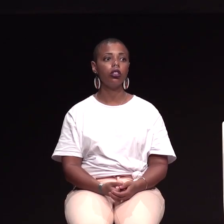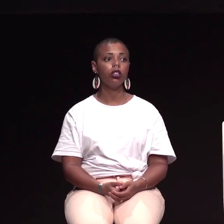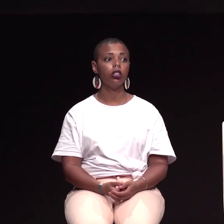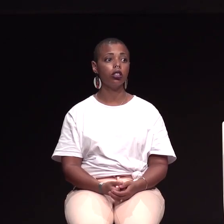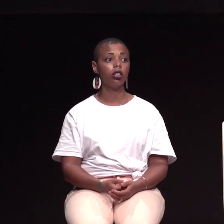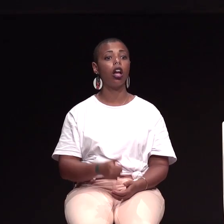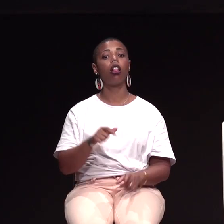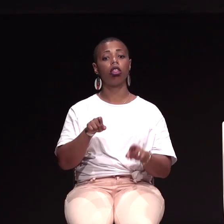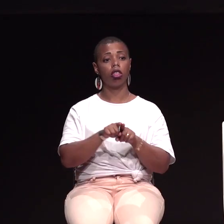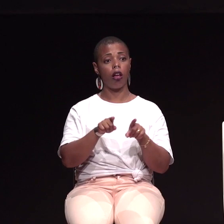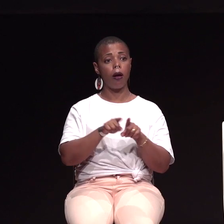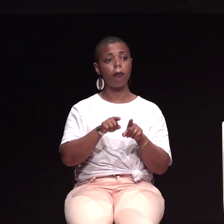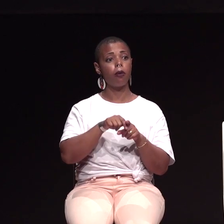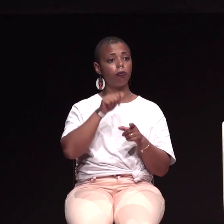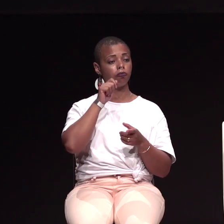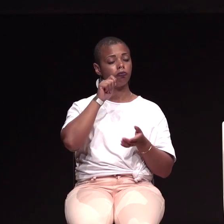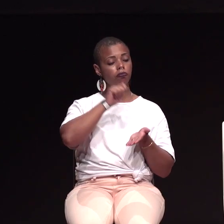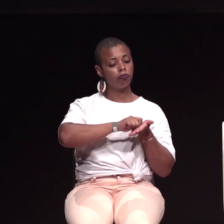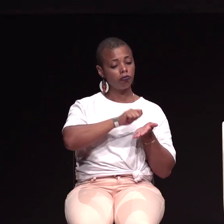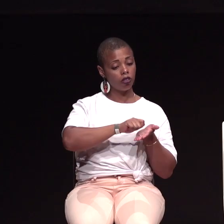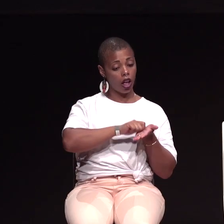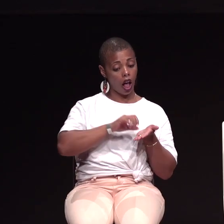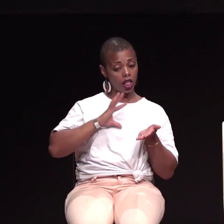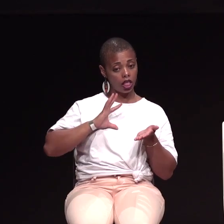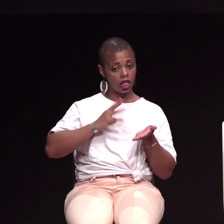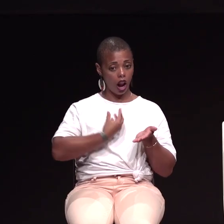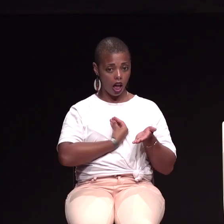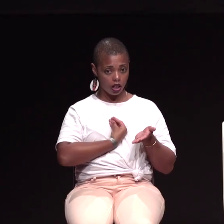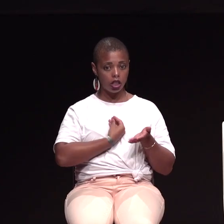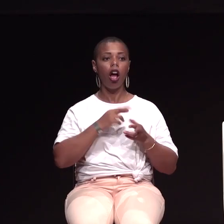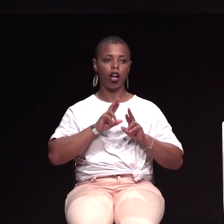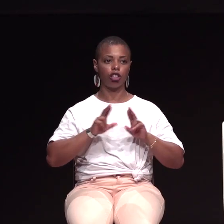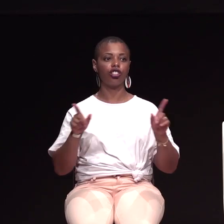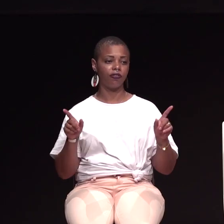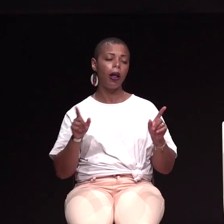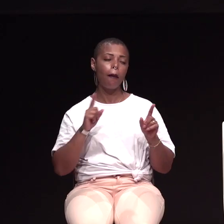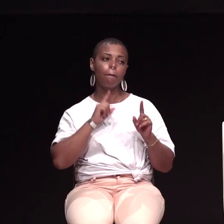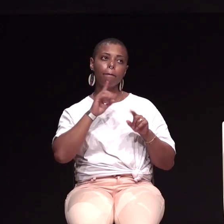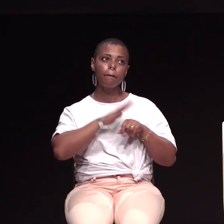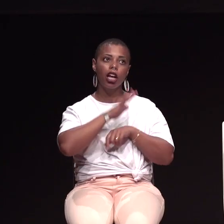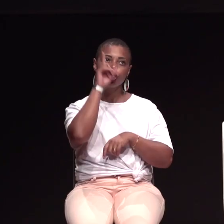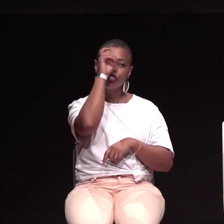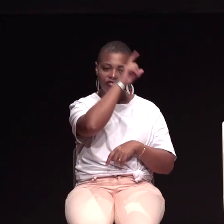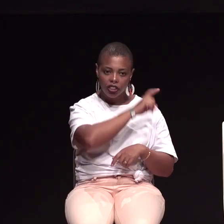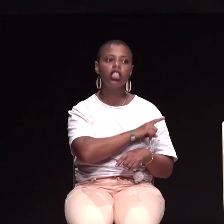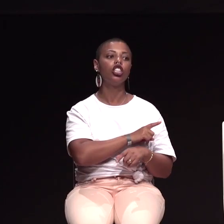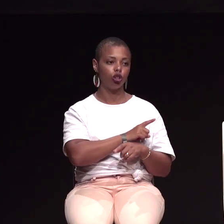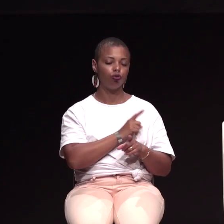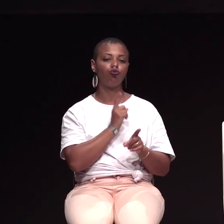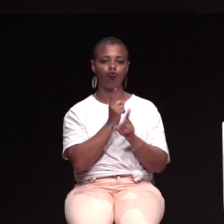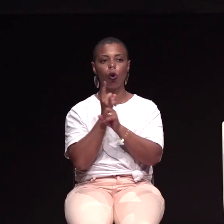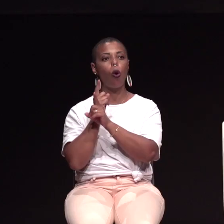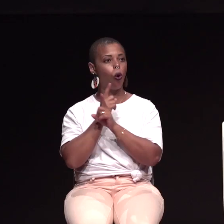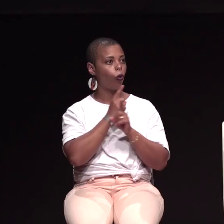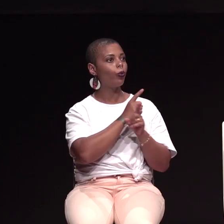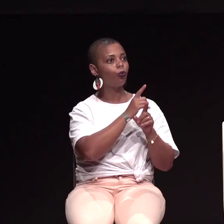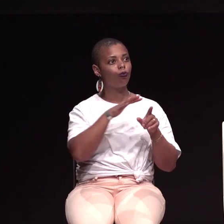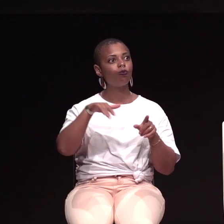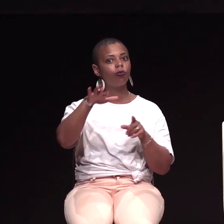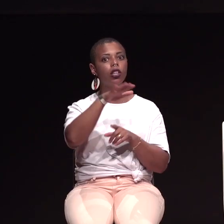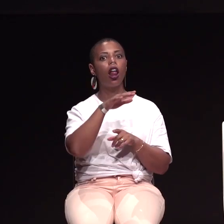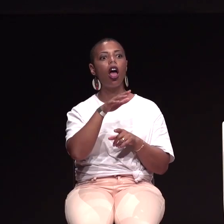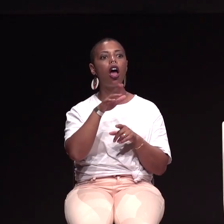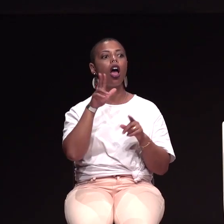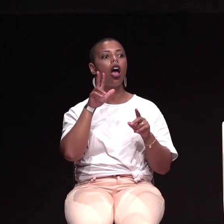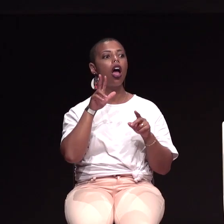Autoras transexuais é um pouco mais difícil de achar dentro do mercado editorial, pensando em